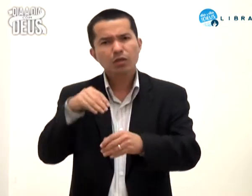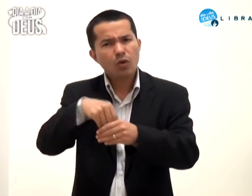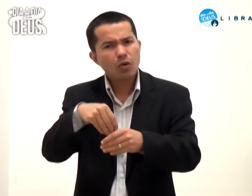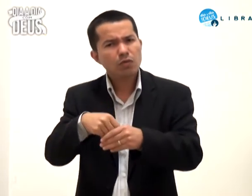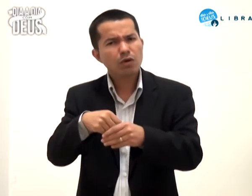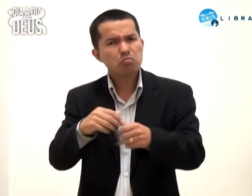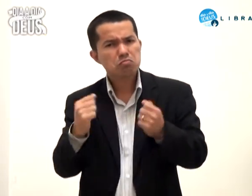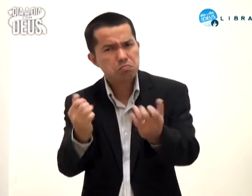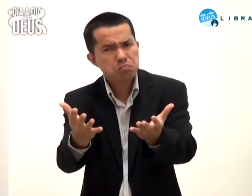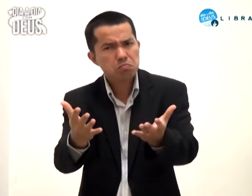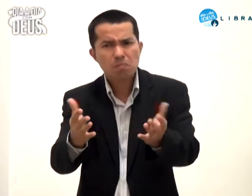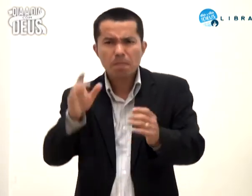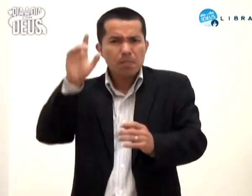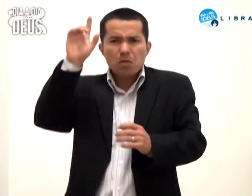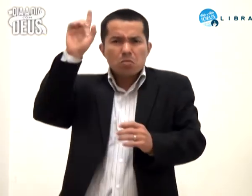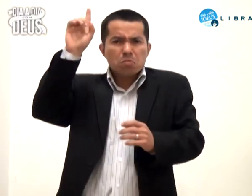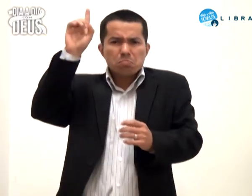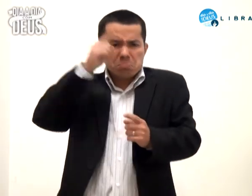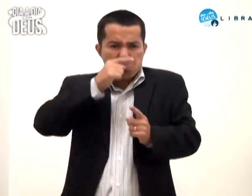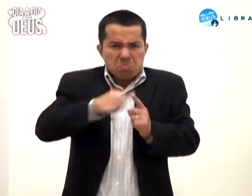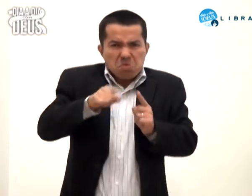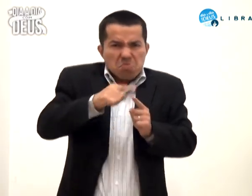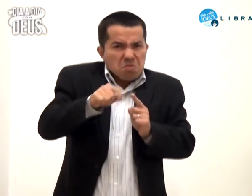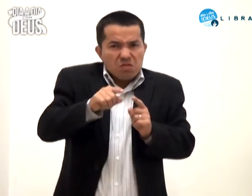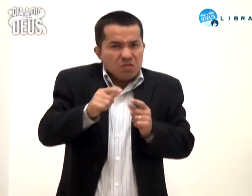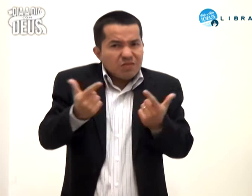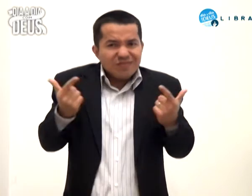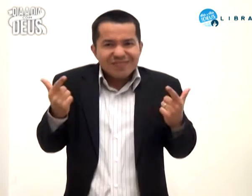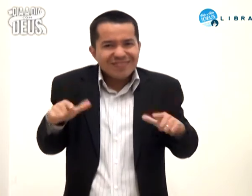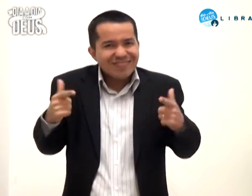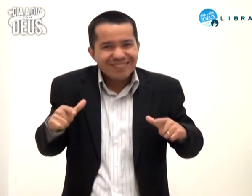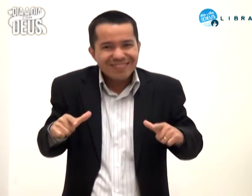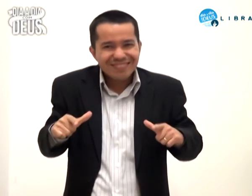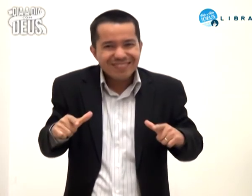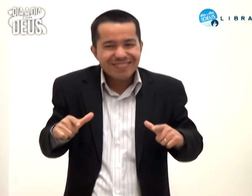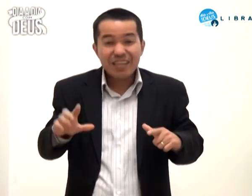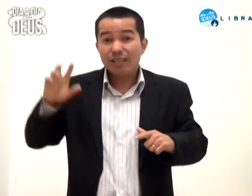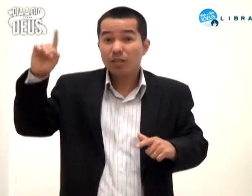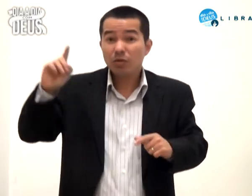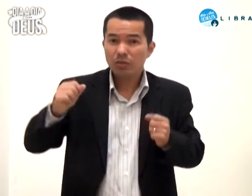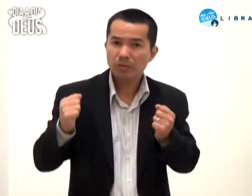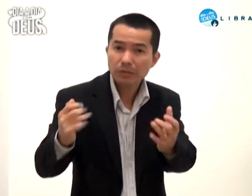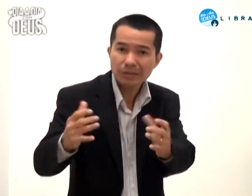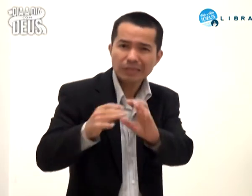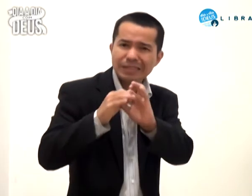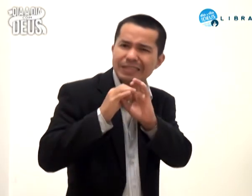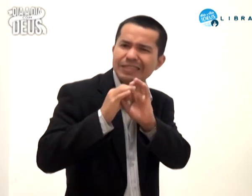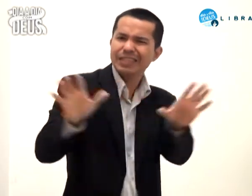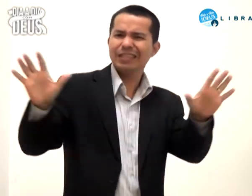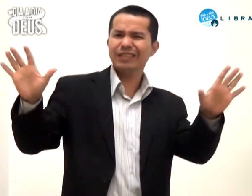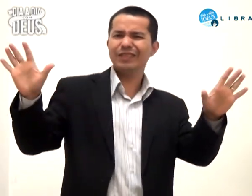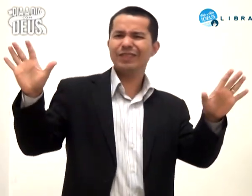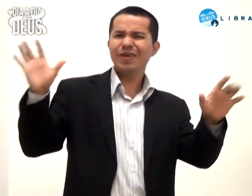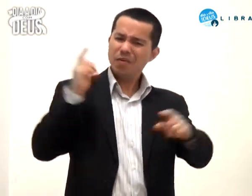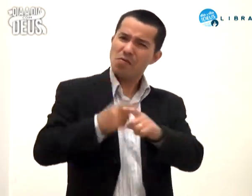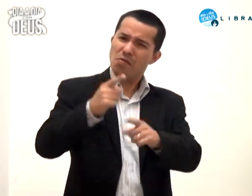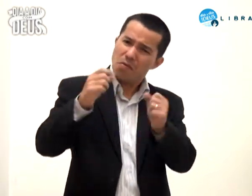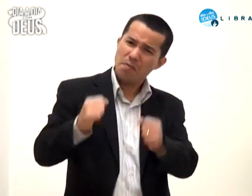quer dar, Deus aceita a oferta conforme o que a pessoa tem. Deus não pede o que a pessoa não